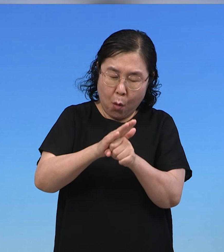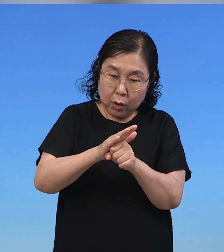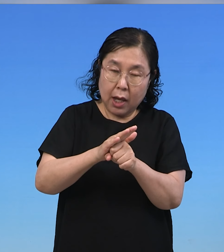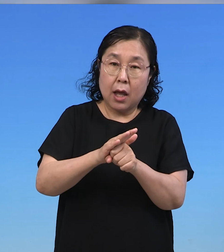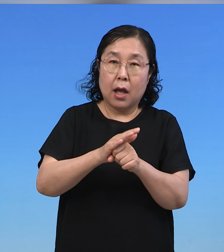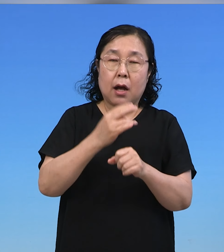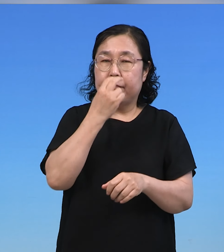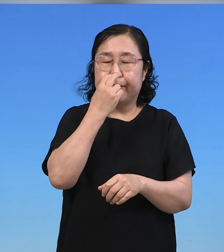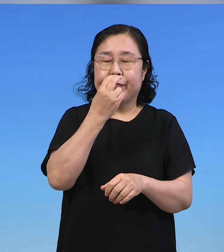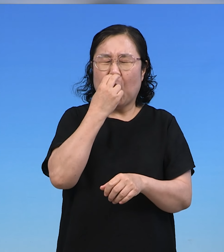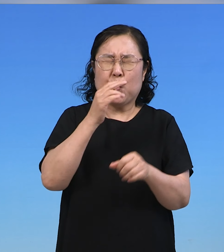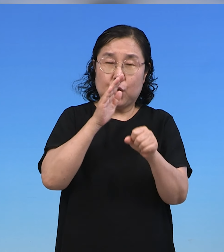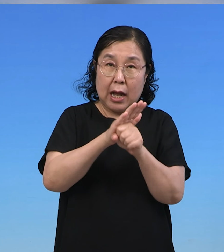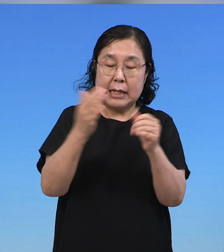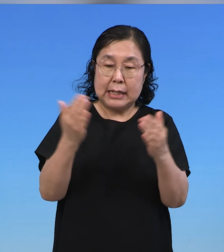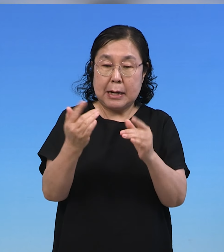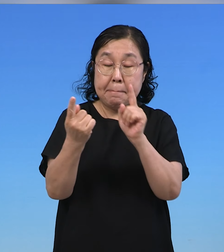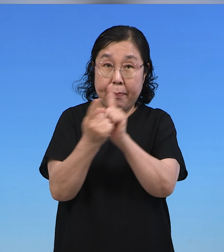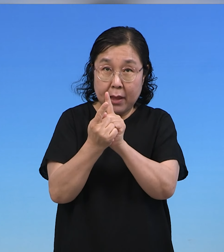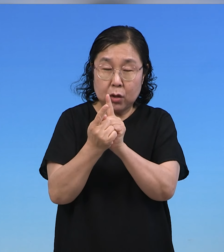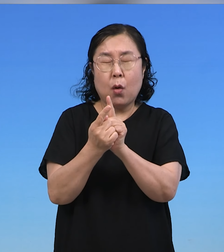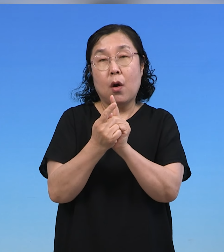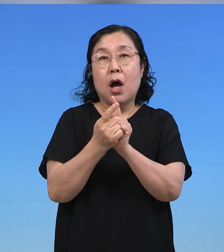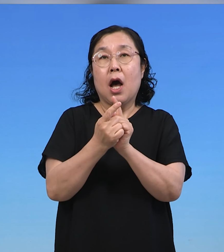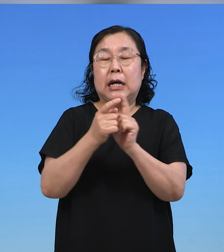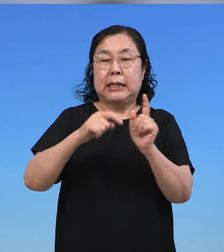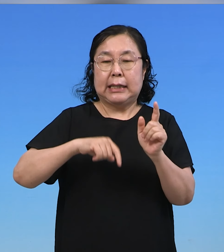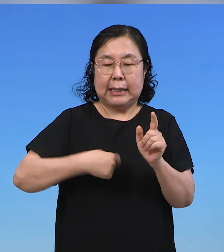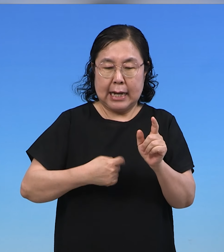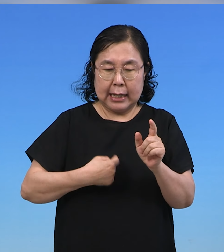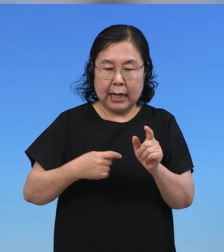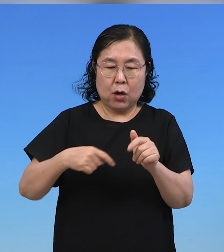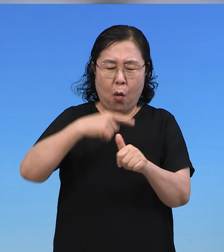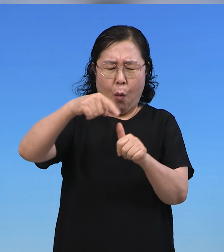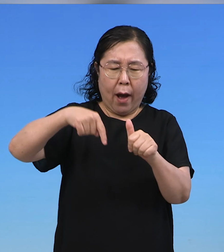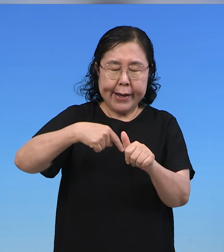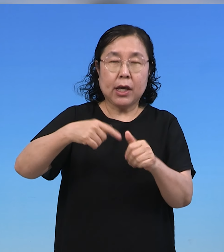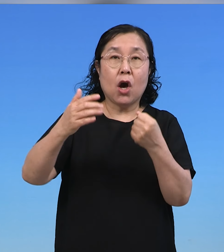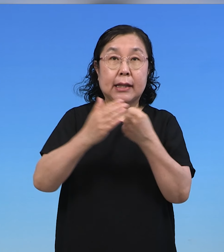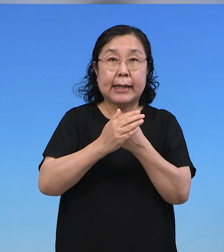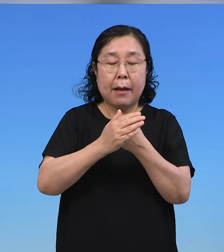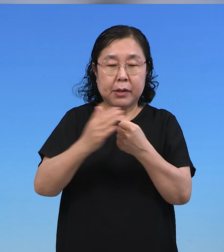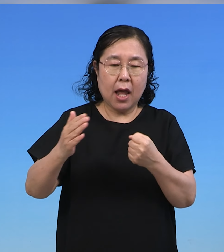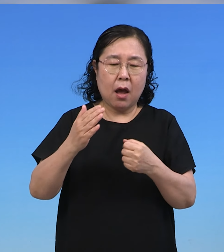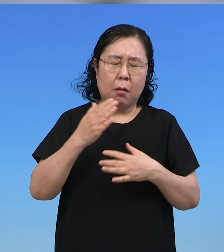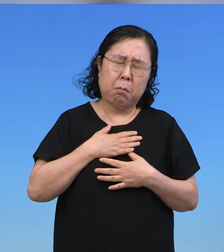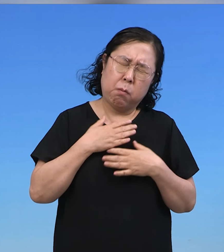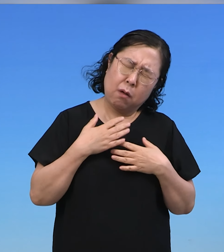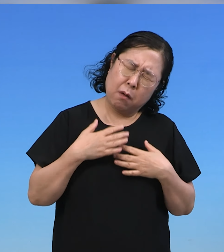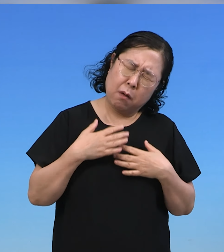그런 상황에 빠진다 할지라도 그런 상황 때문에 탈진이나 지침 혹은 뭐 슬럼프 같은 게